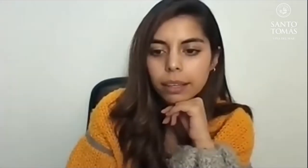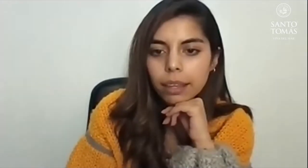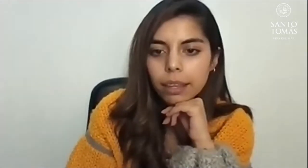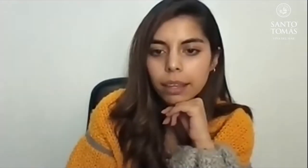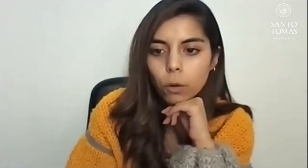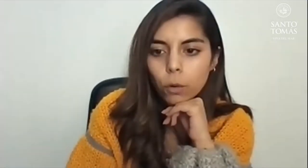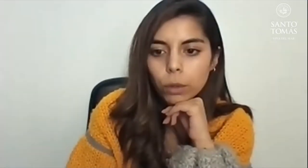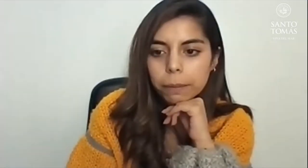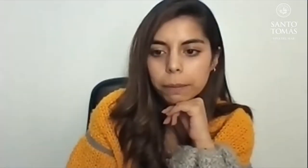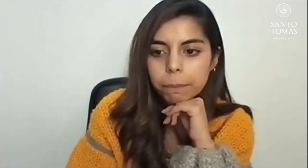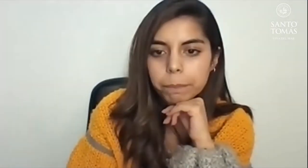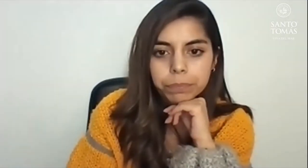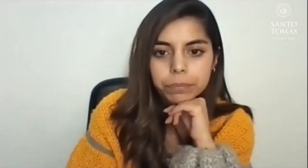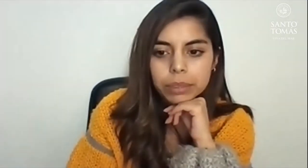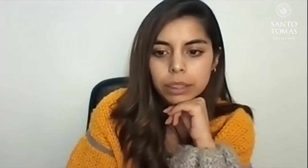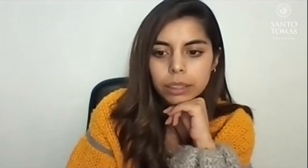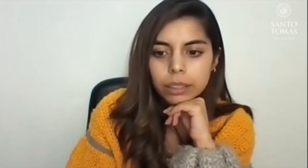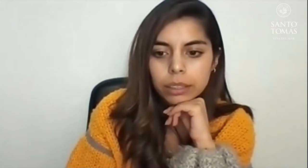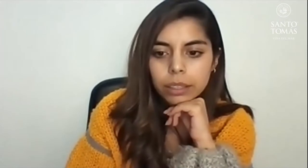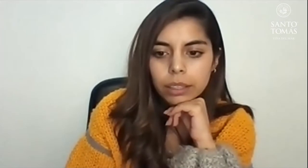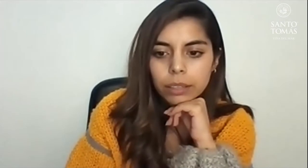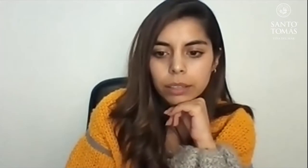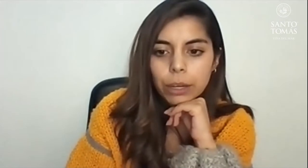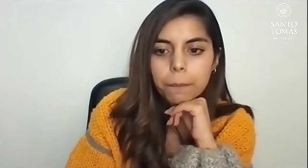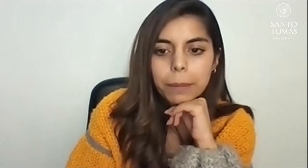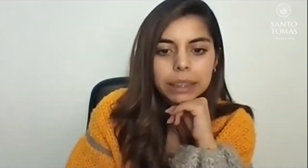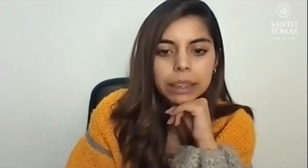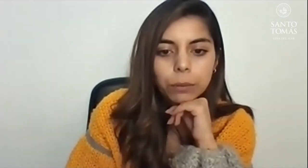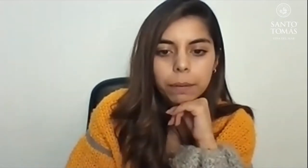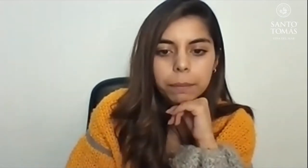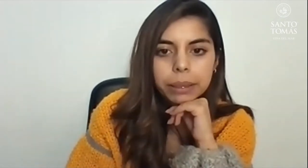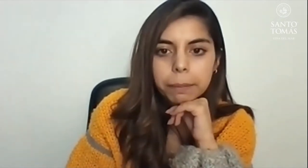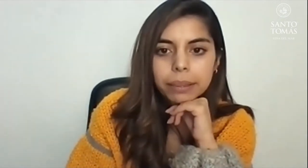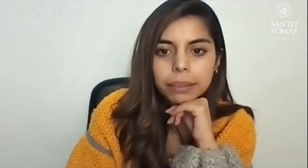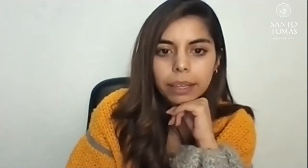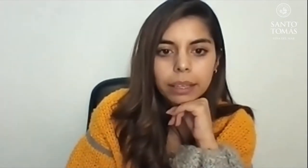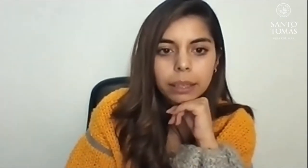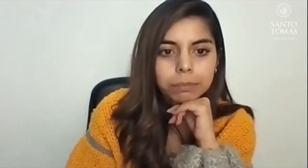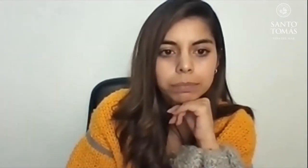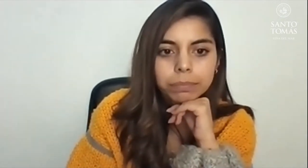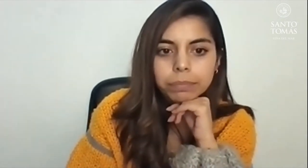de hoy. Les voy a compartir nuevamente pantalla.